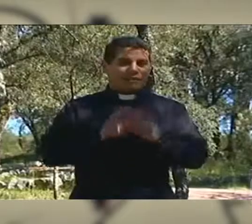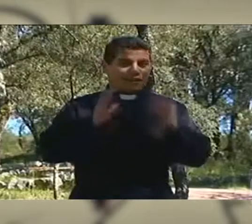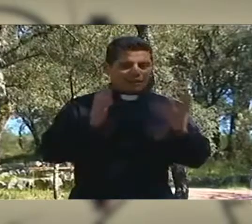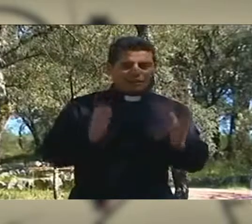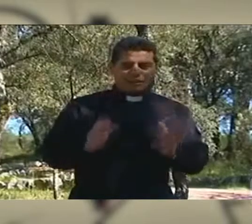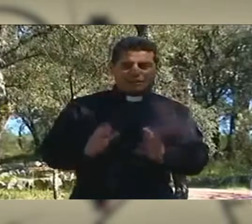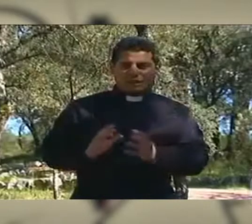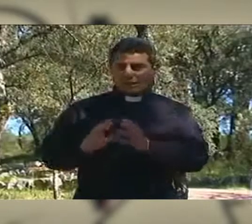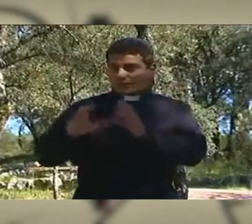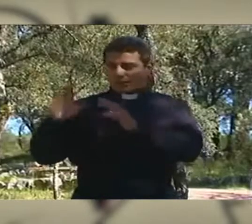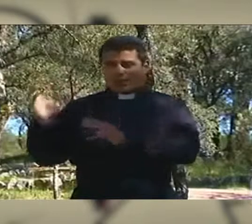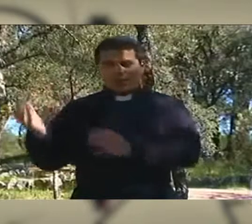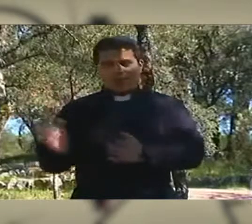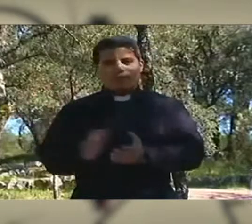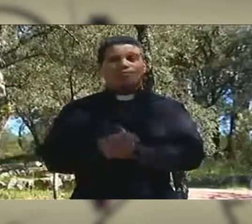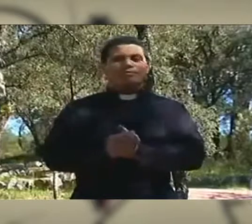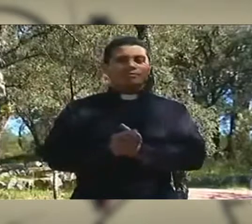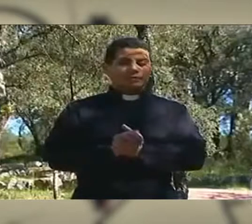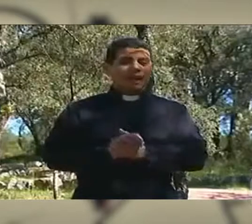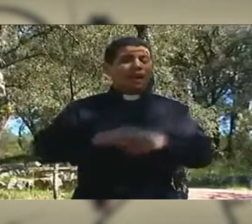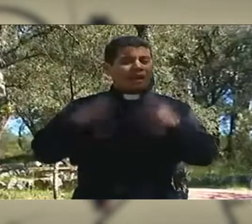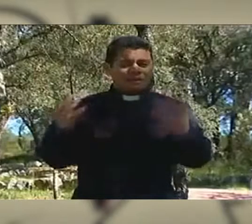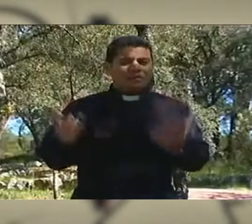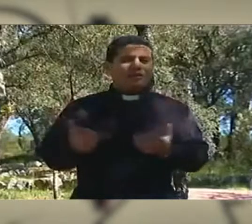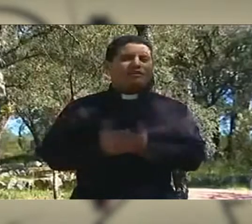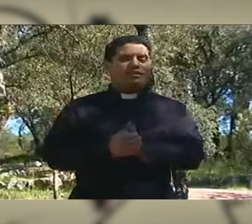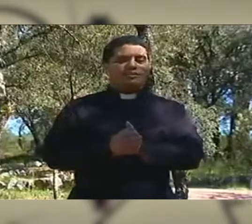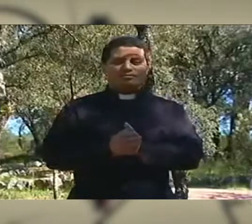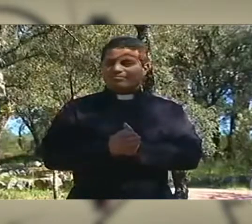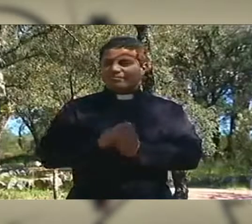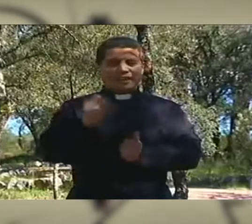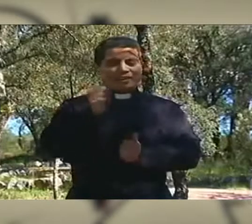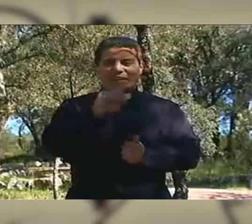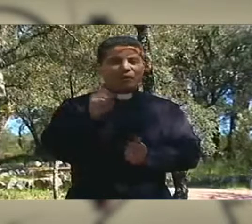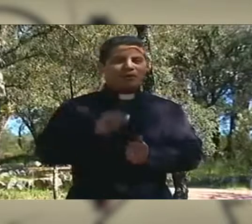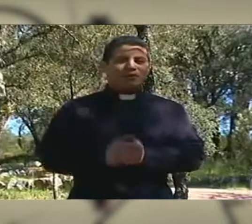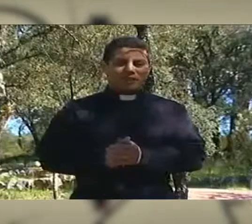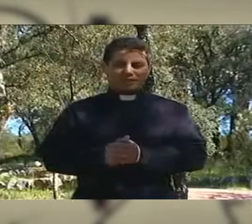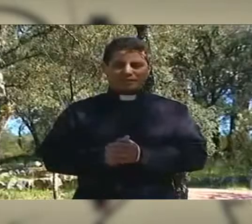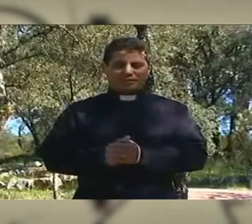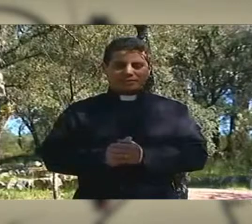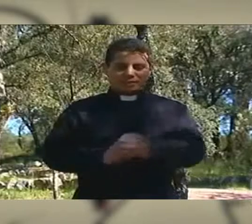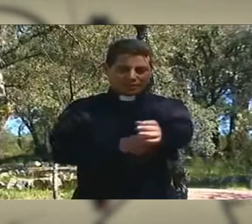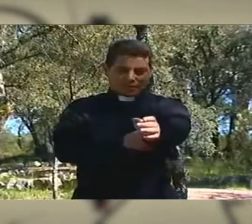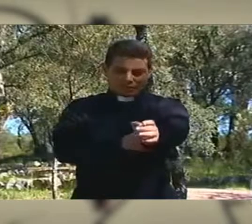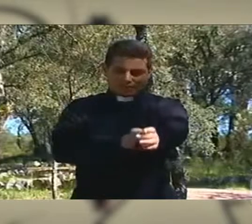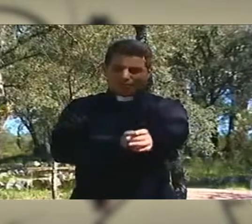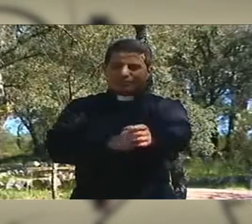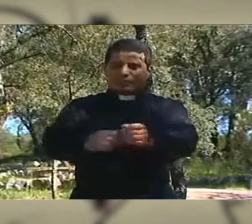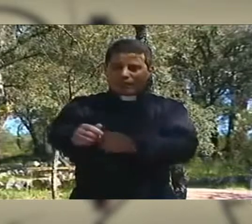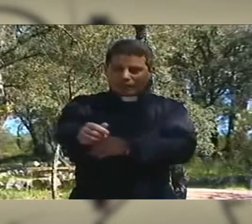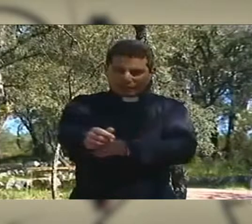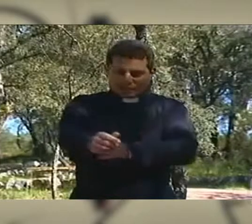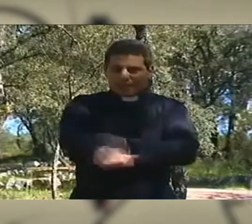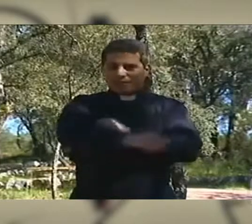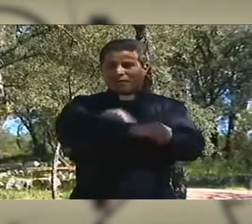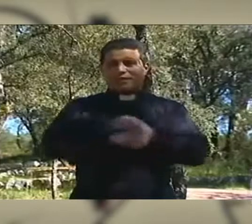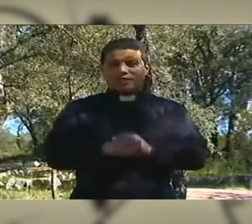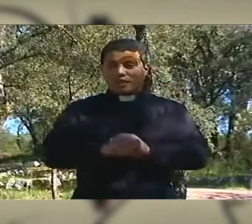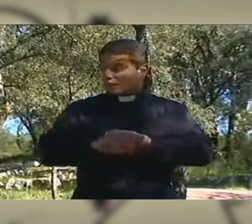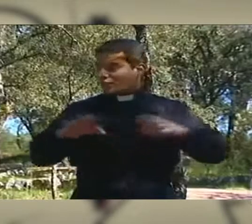à vontade de Deus quanto ao chamado à santidade. São Marcelino, ele ocupou